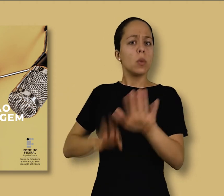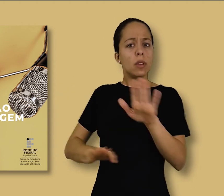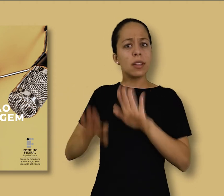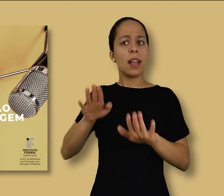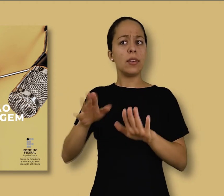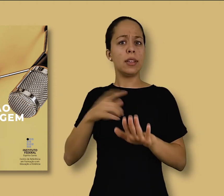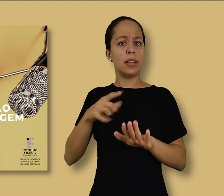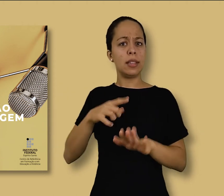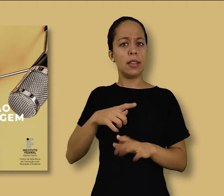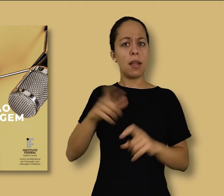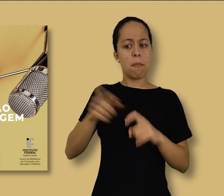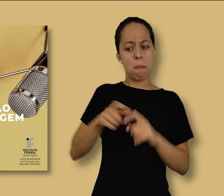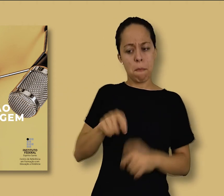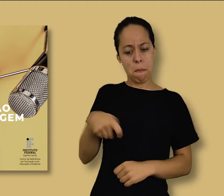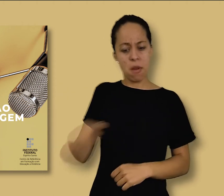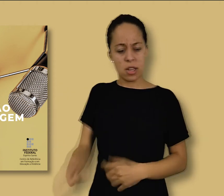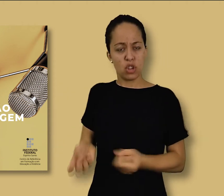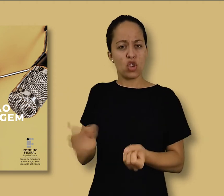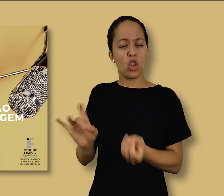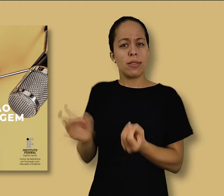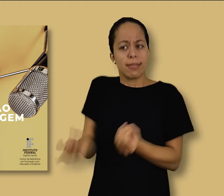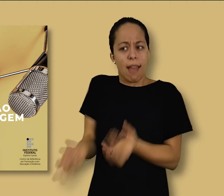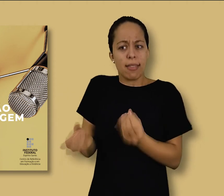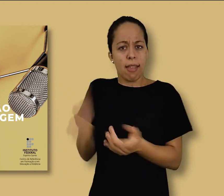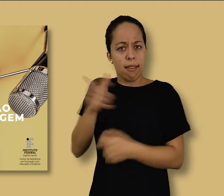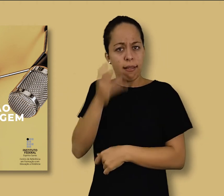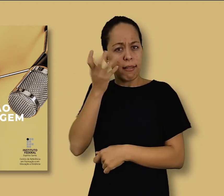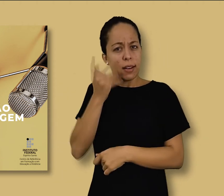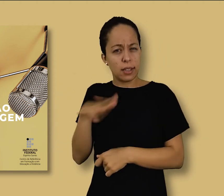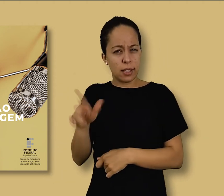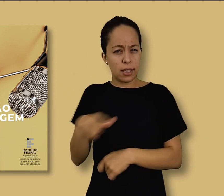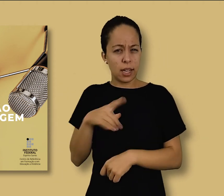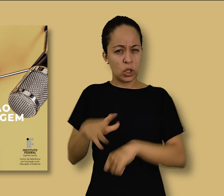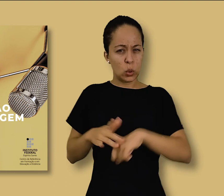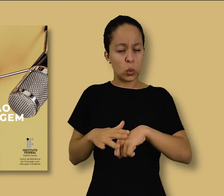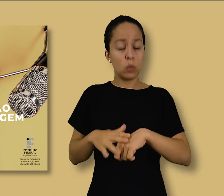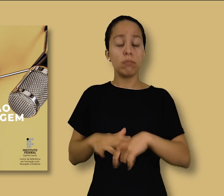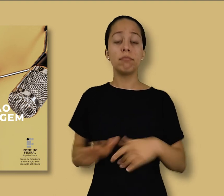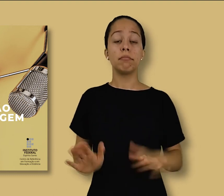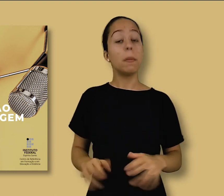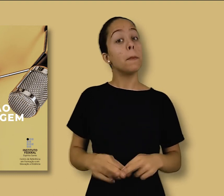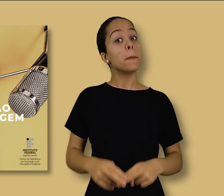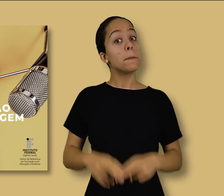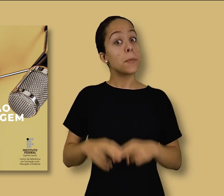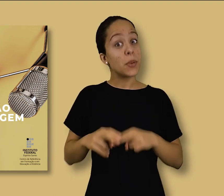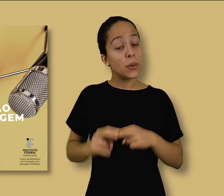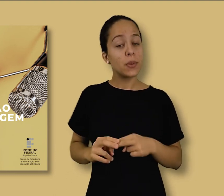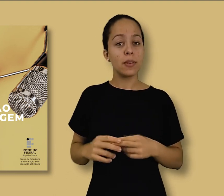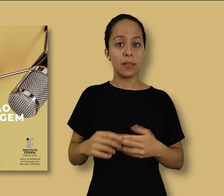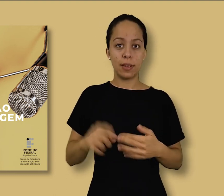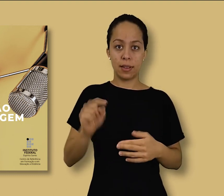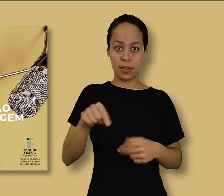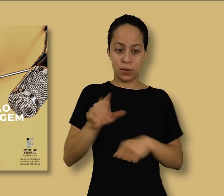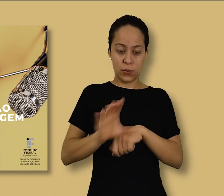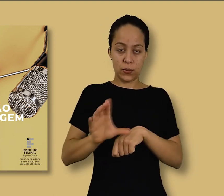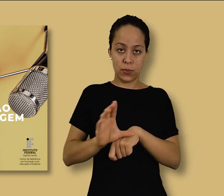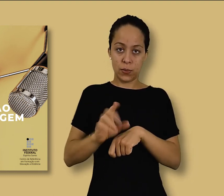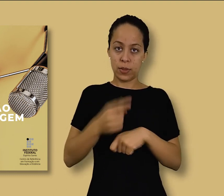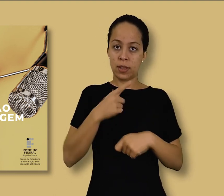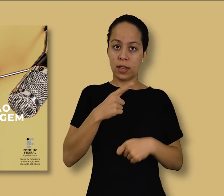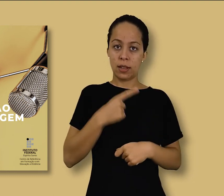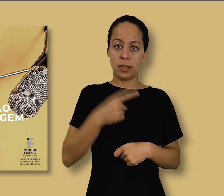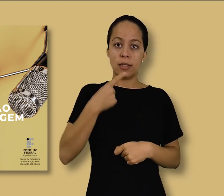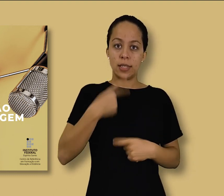né de um discurso é que a sujeita e que faz adoecer né que é o discurso da